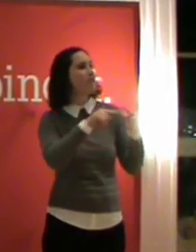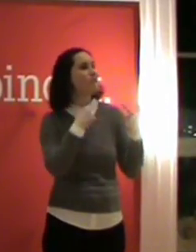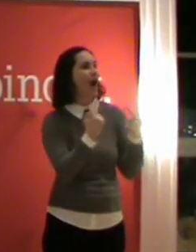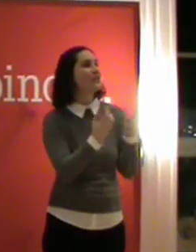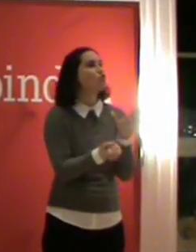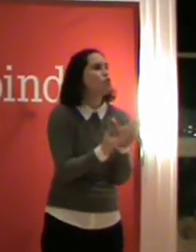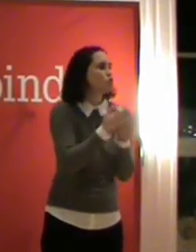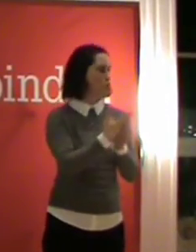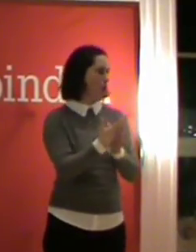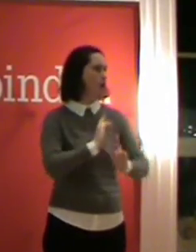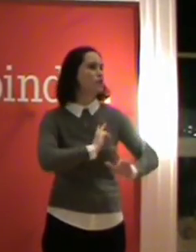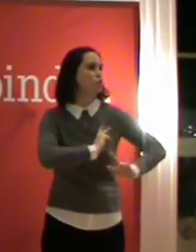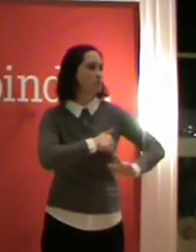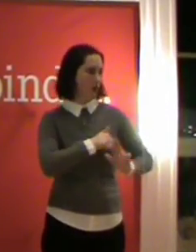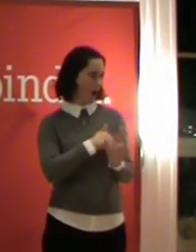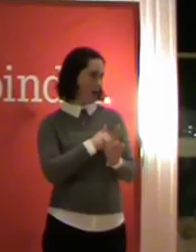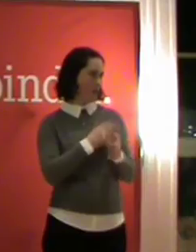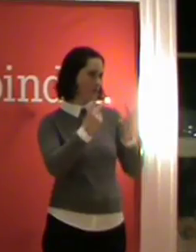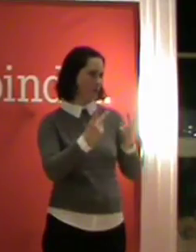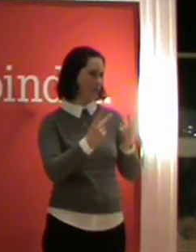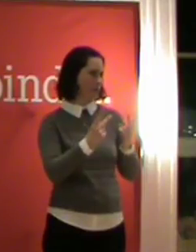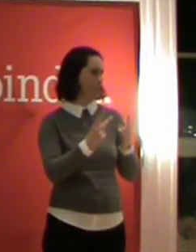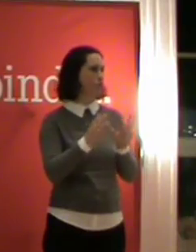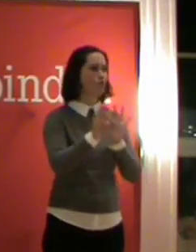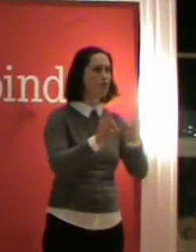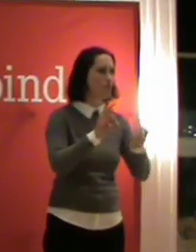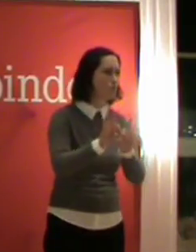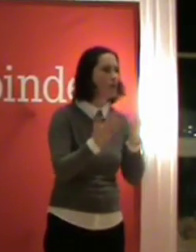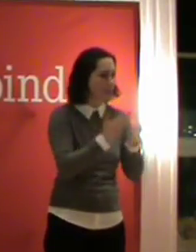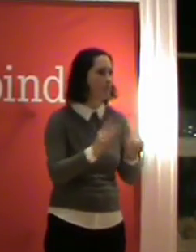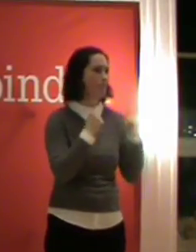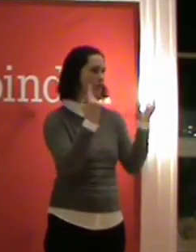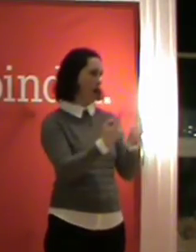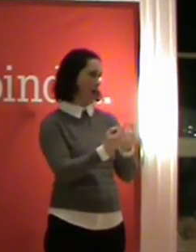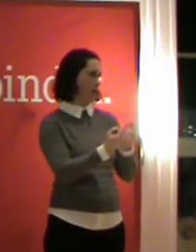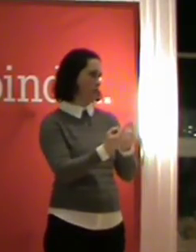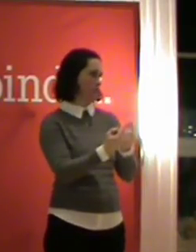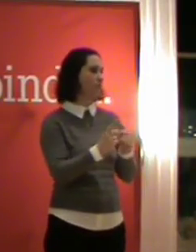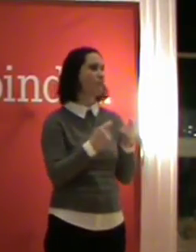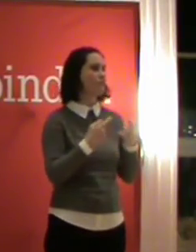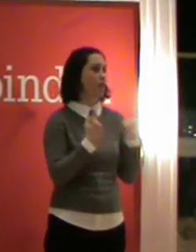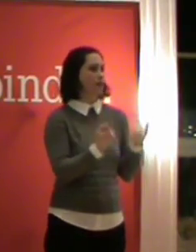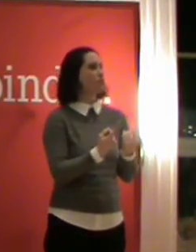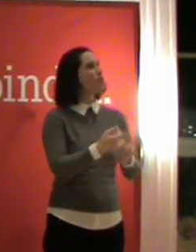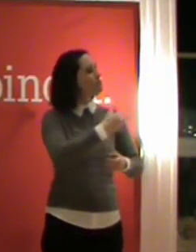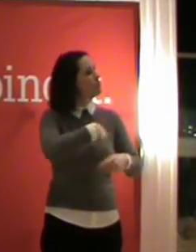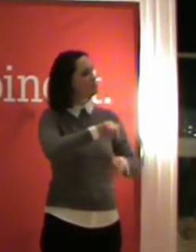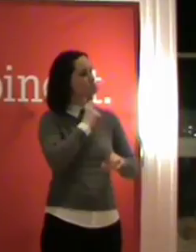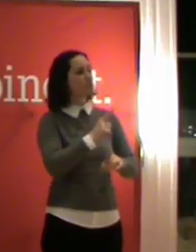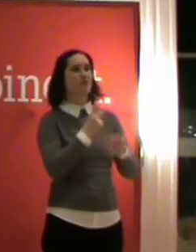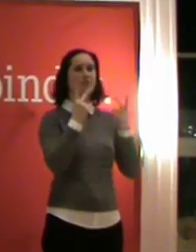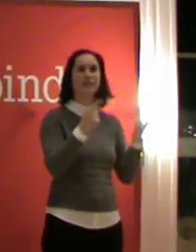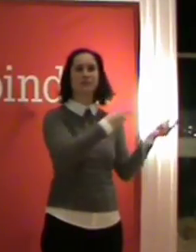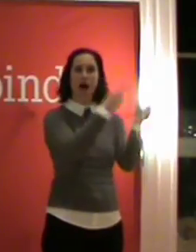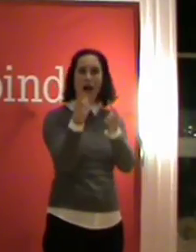Leben gestalten, die das soziale Leben gestalten, die sich umeinander kümmern. Und wir finden es immer wieder richtig, Sie hier zu